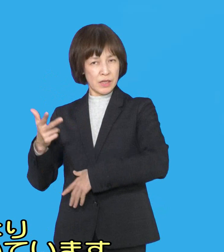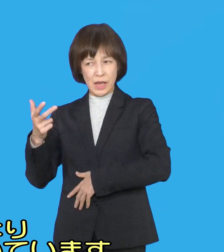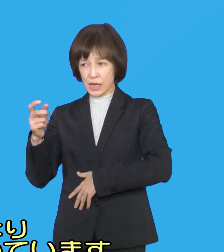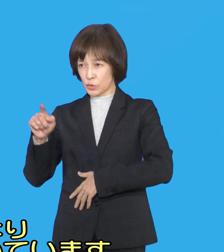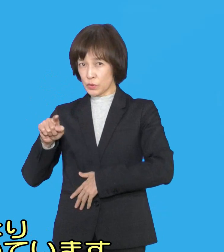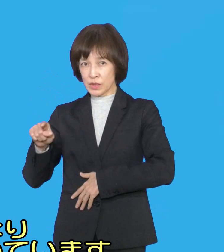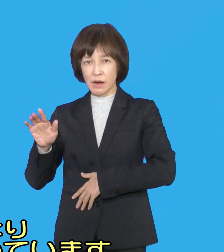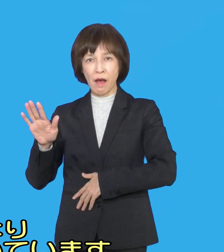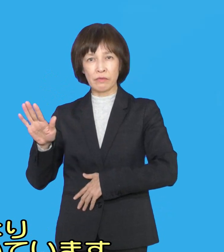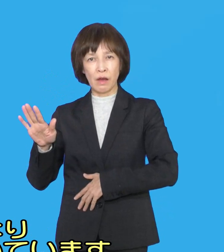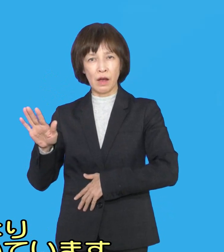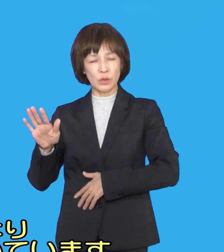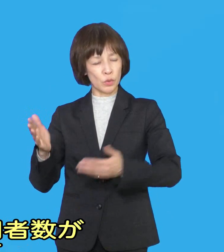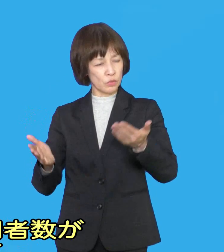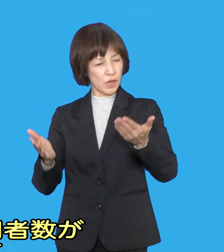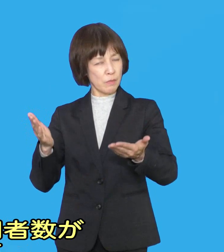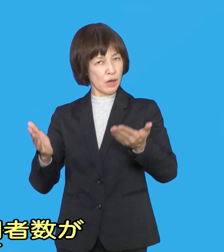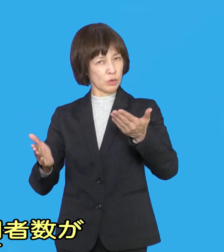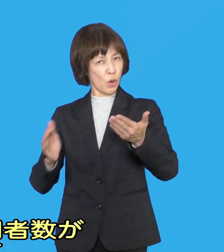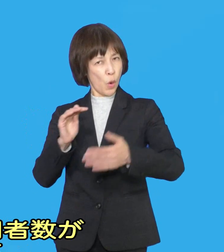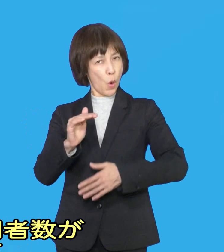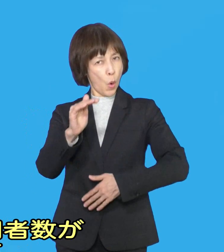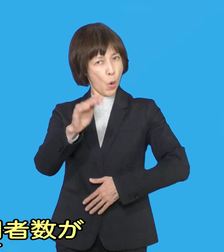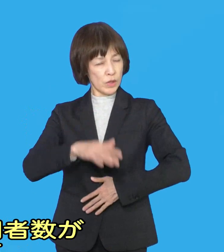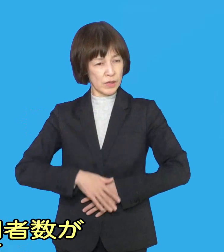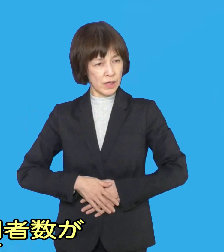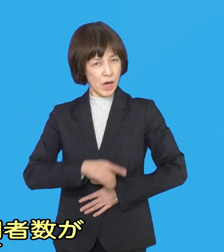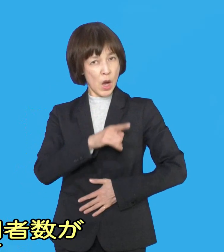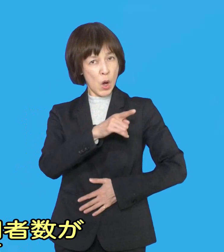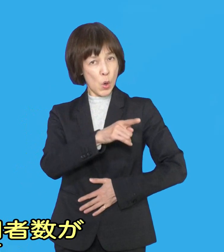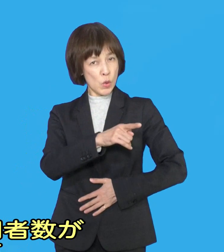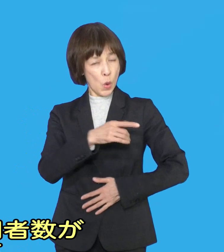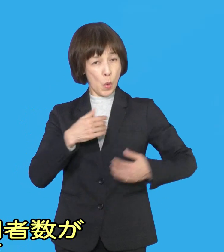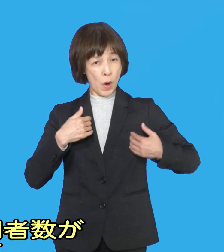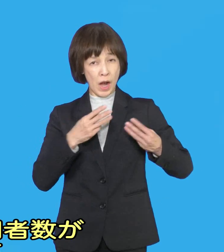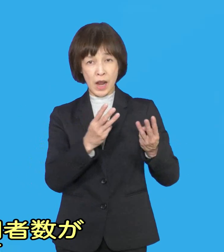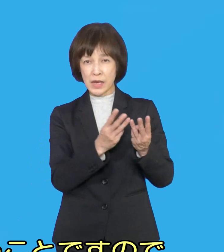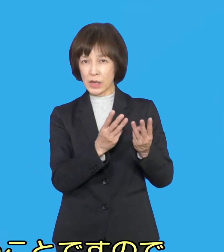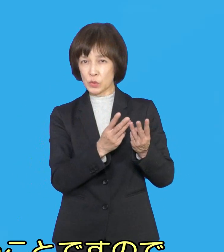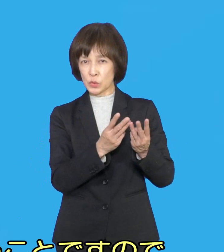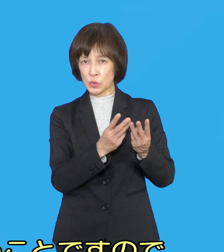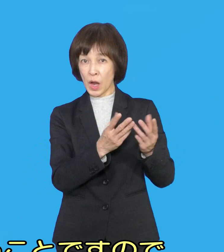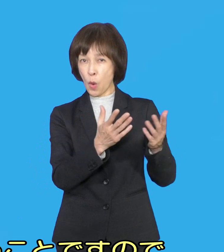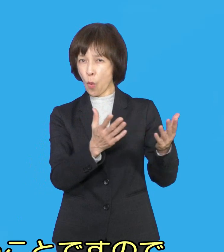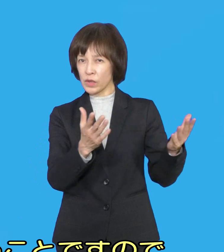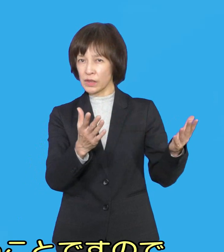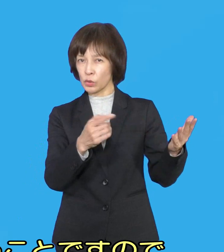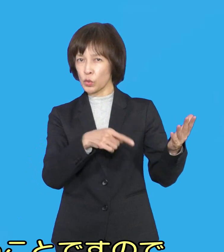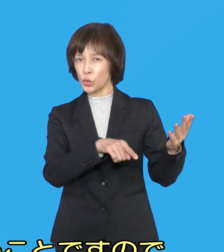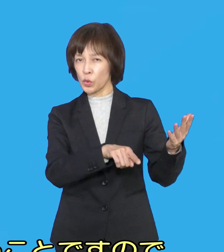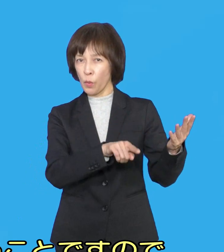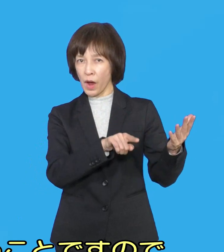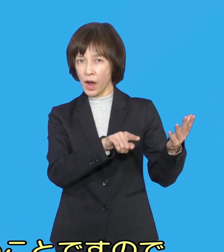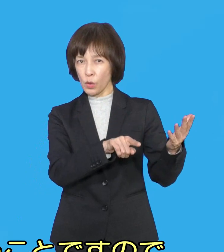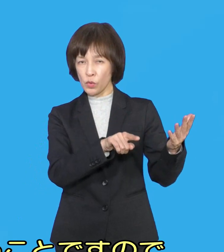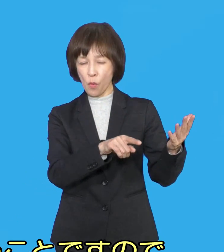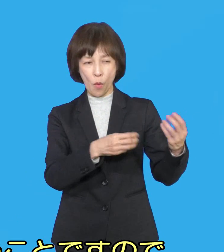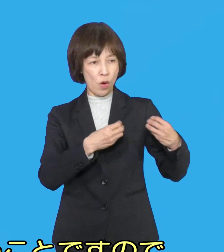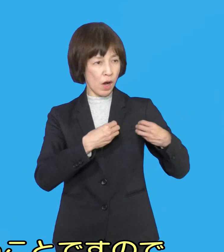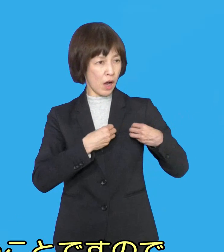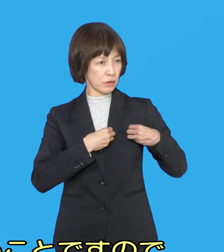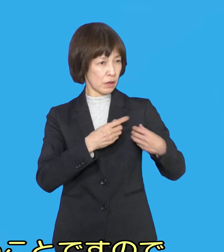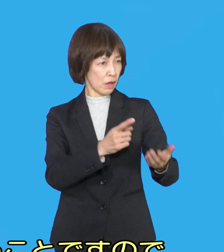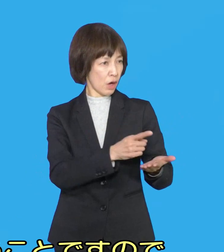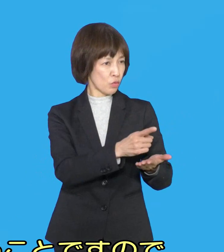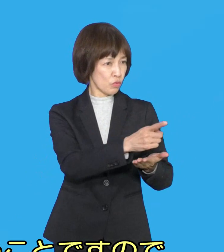なりまだ多い状態が続いています。この感染経路不明者数が多いということは、その感染したルートが特